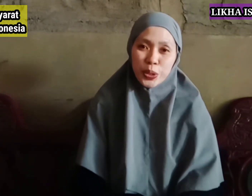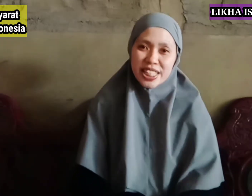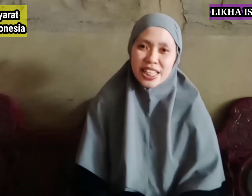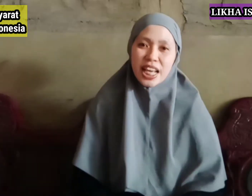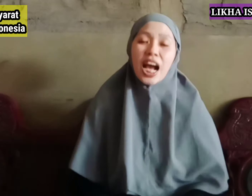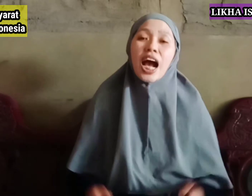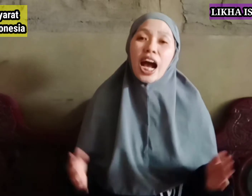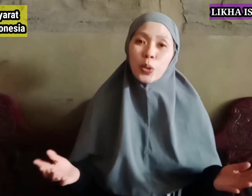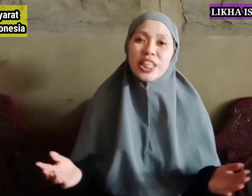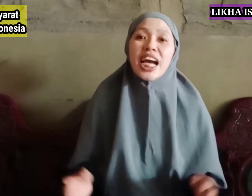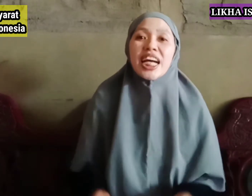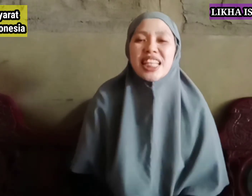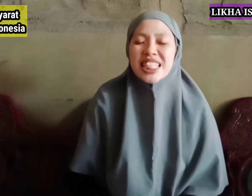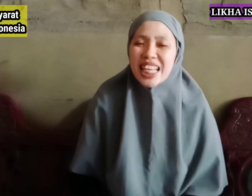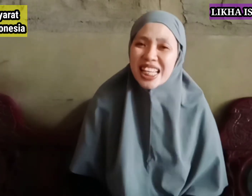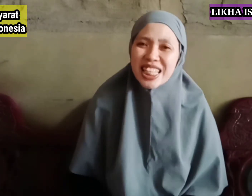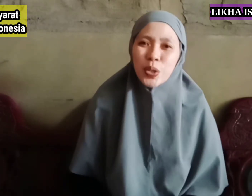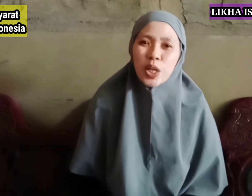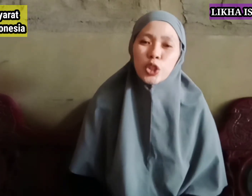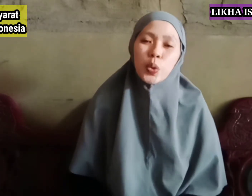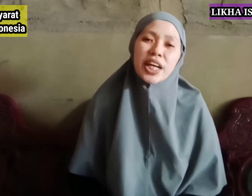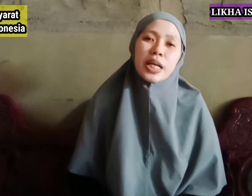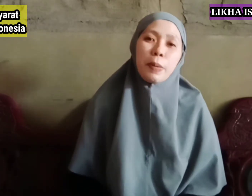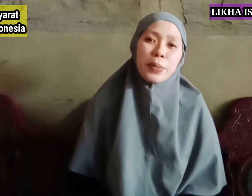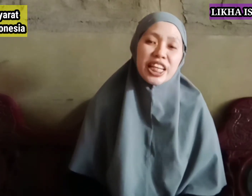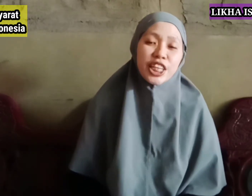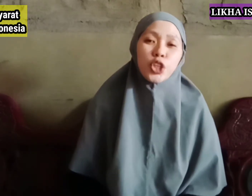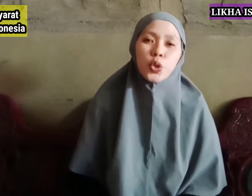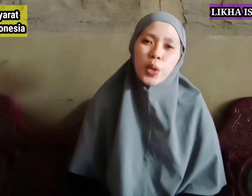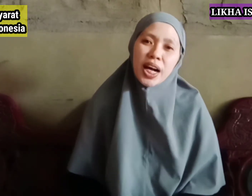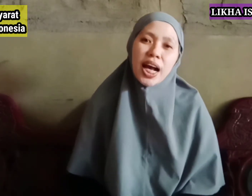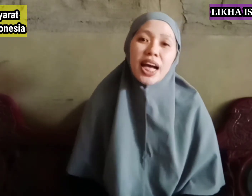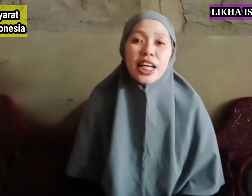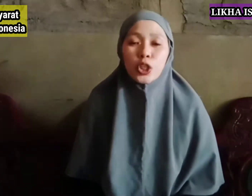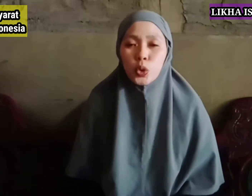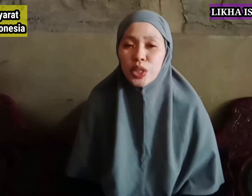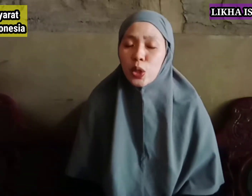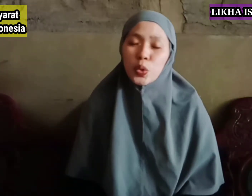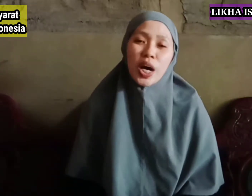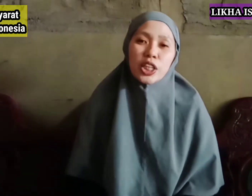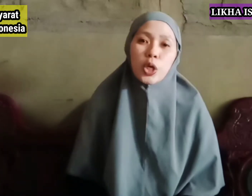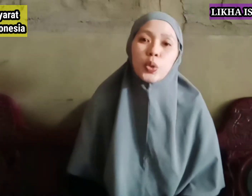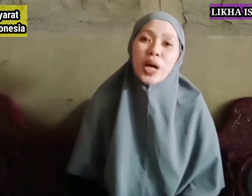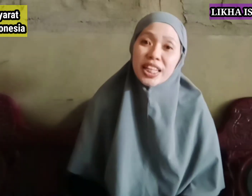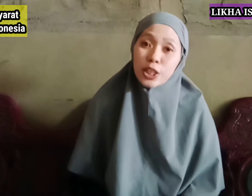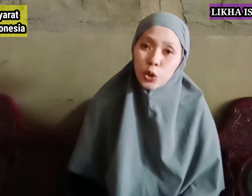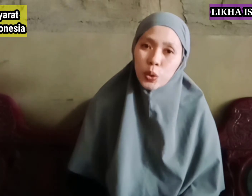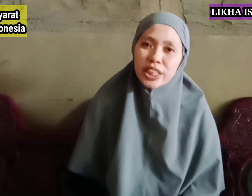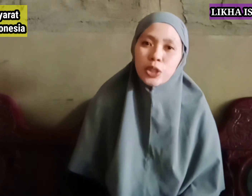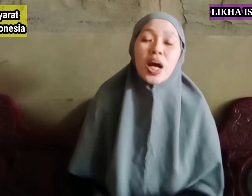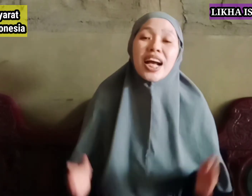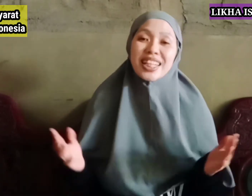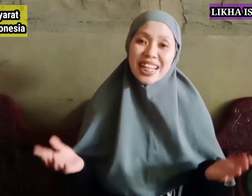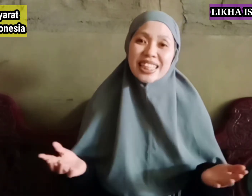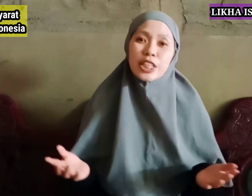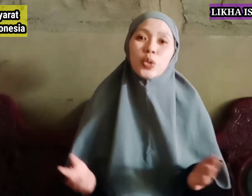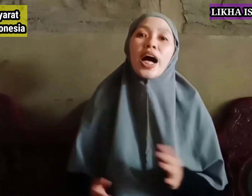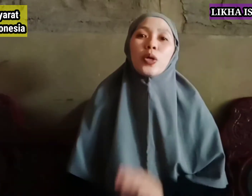Indonesia ya. Aku ini hanya salah satu orang tua yang memiliki dua anak tunarungu atau dua anak tuli gitu. Karena itu aku